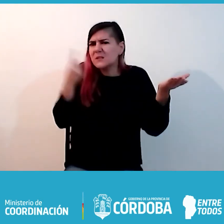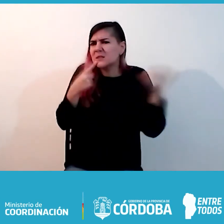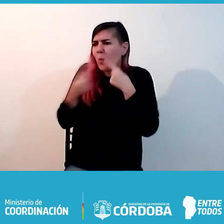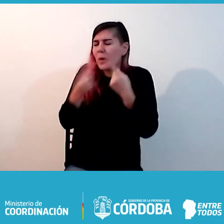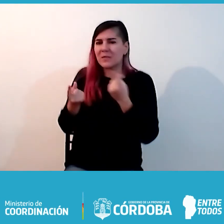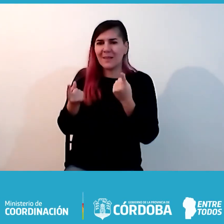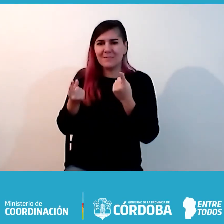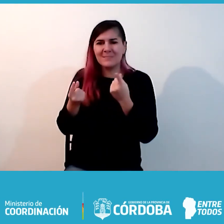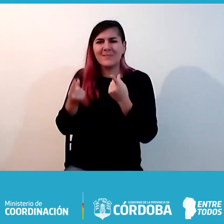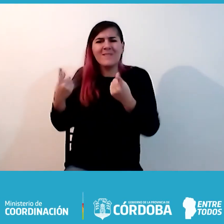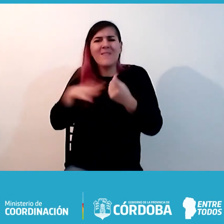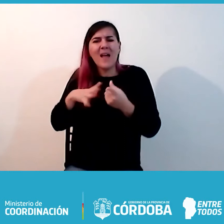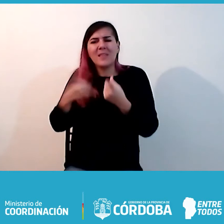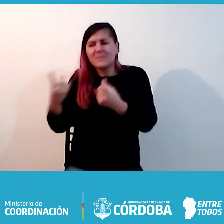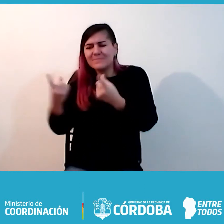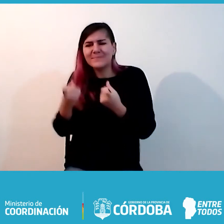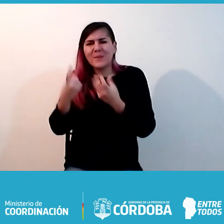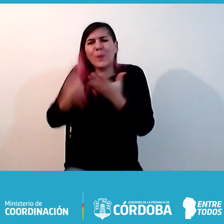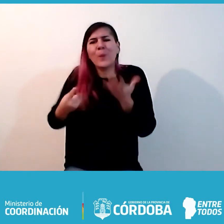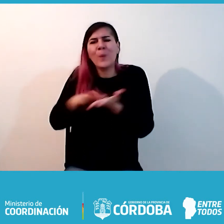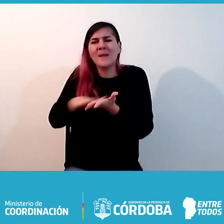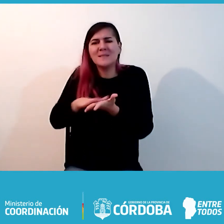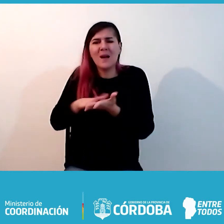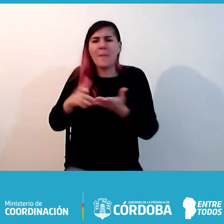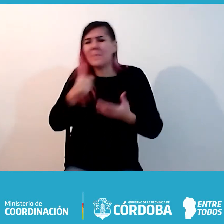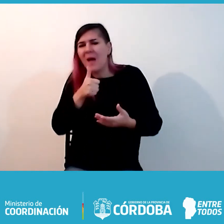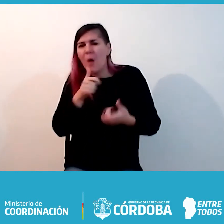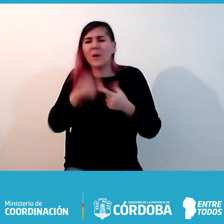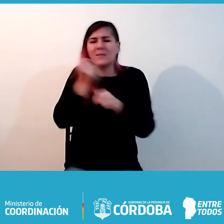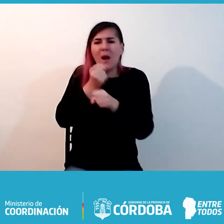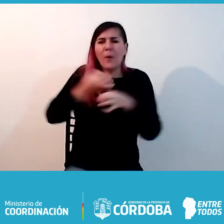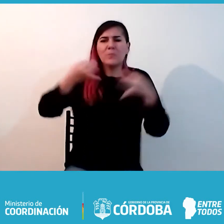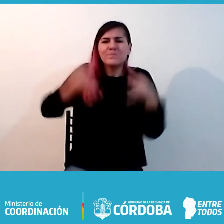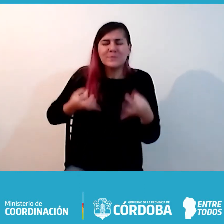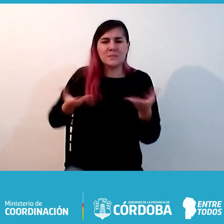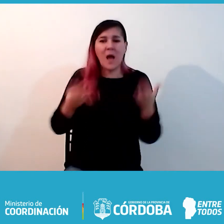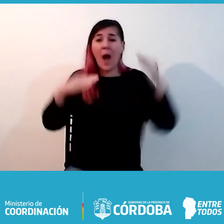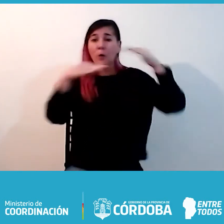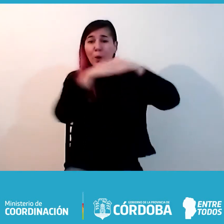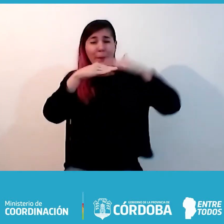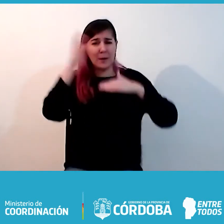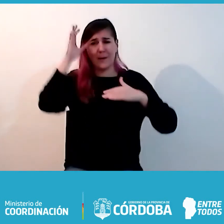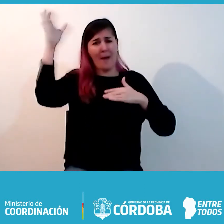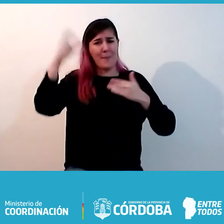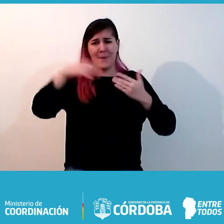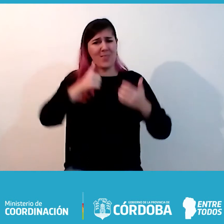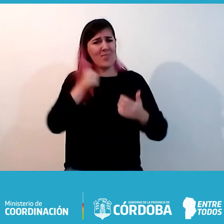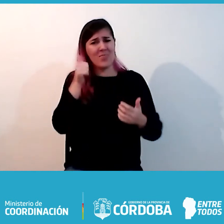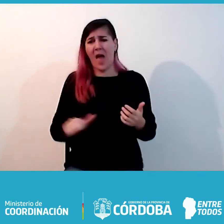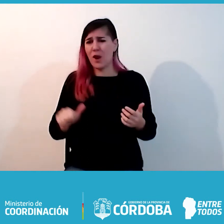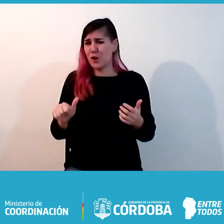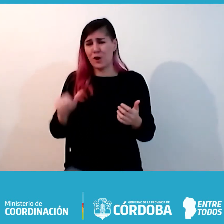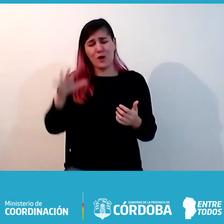de Punilla: agua potable, salud, educación y trabajo digno. Entiende que la autovía generará graves daños a la cuenca del oeste y provocará